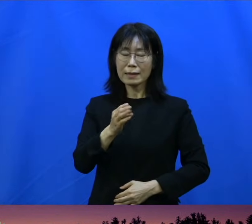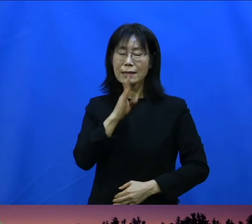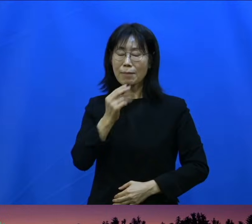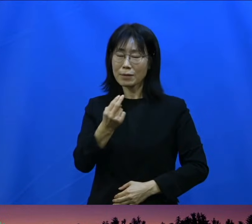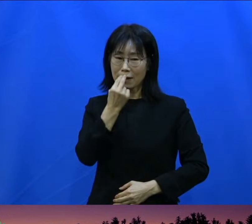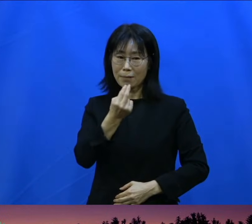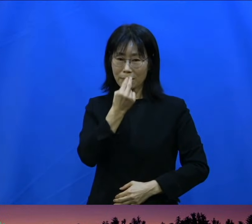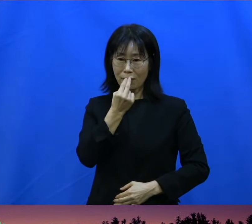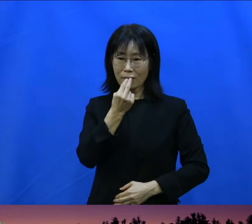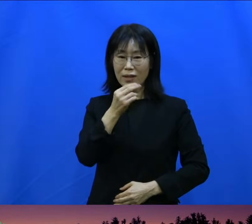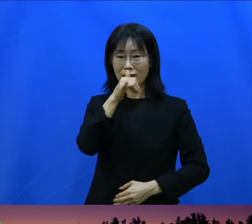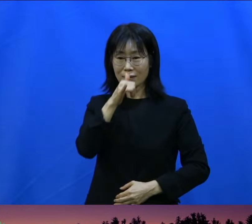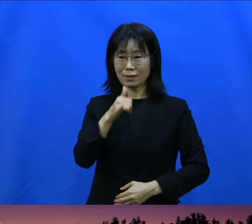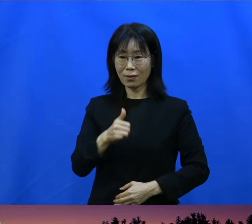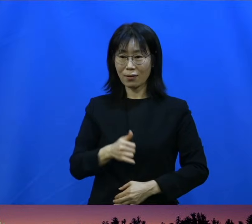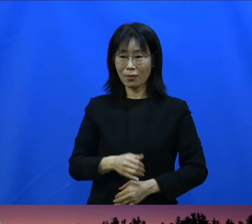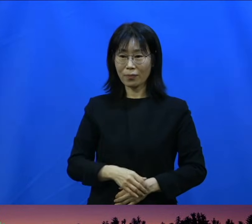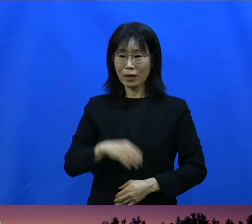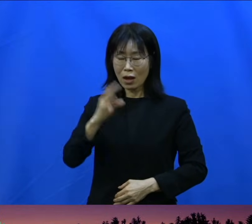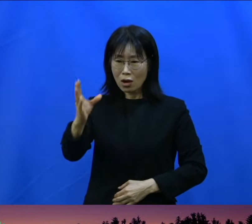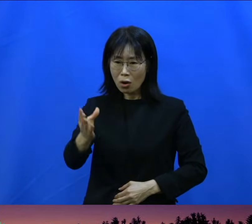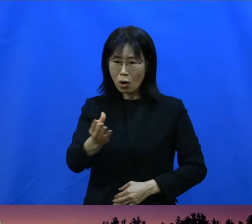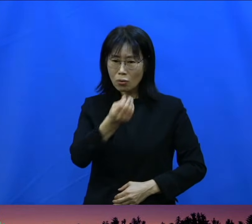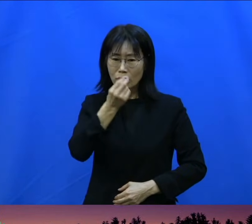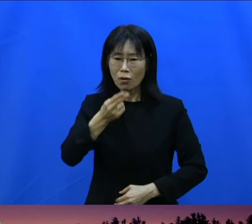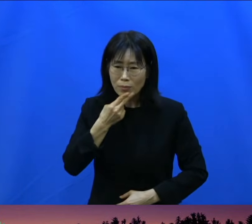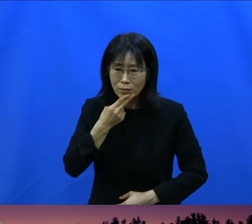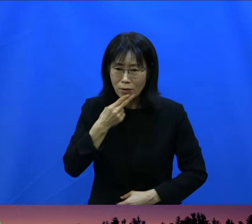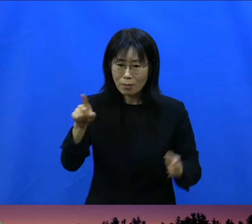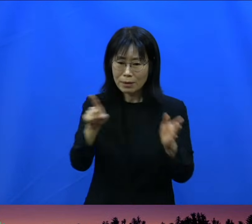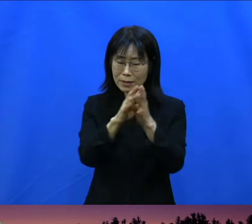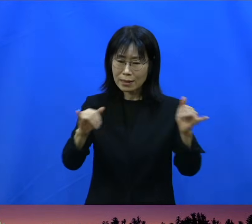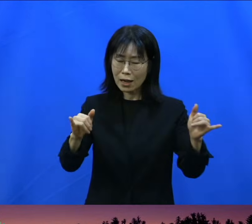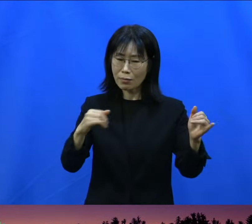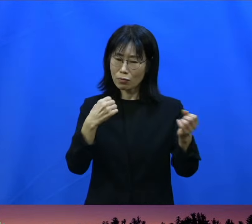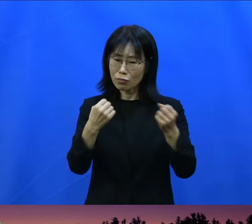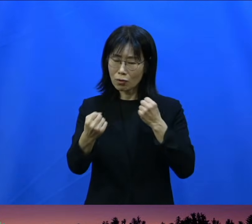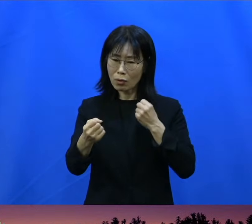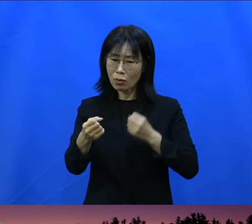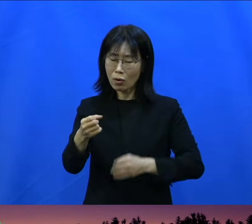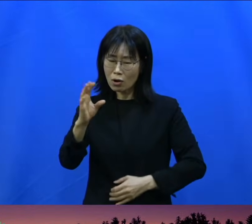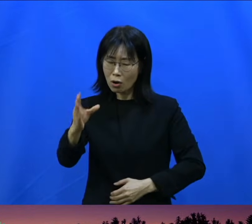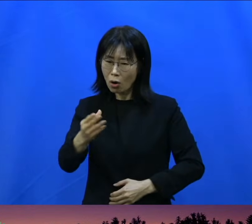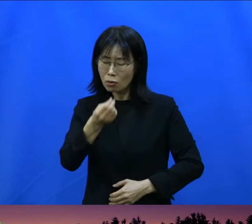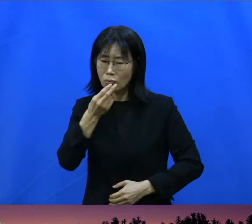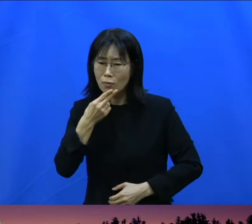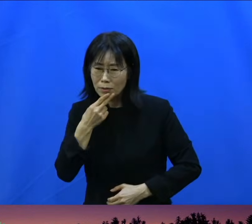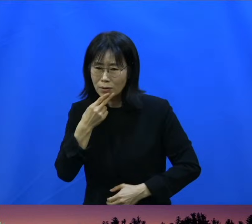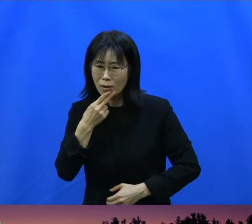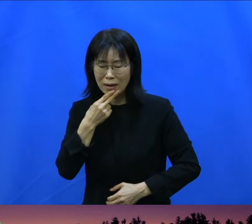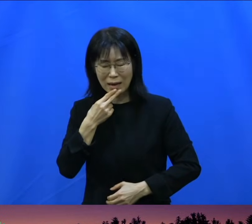거룩을 잃으면 다 잃은 거예요. 신부가 거룩을 잃으면 장녀가 되는 거예요.